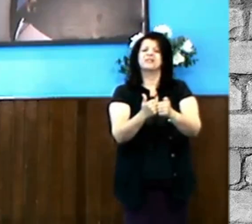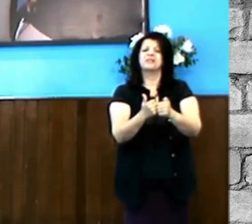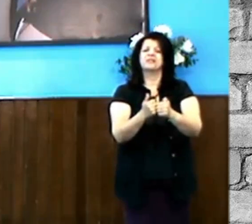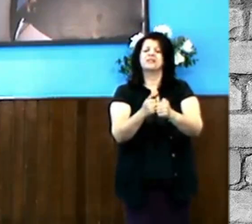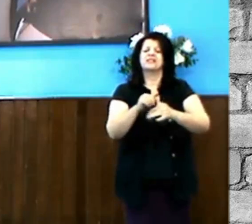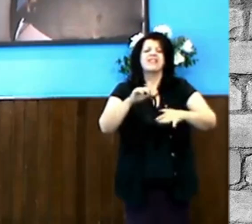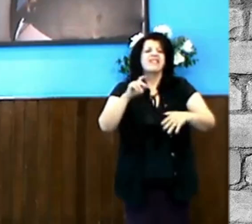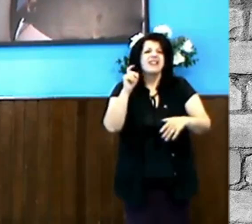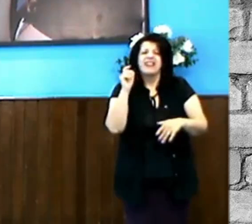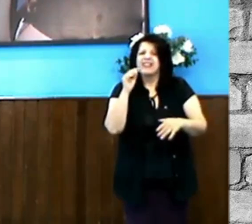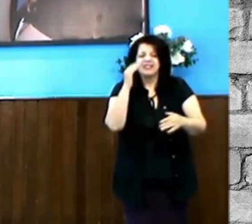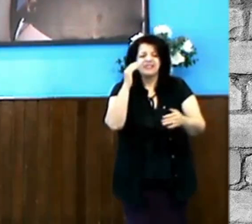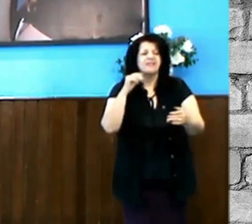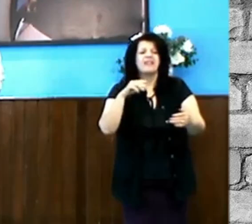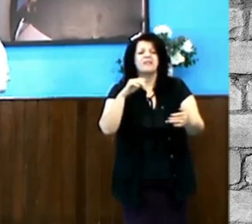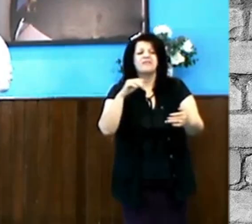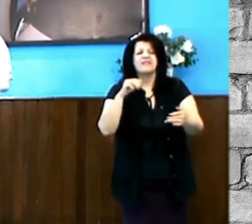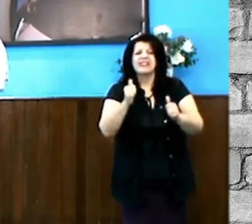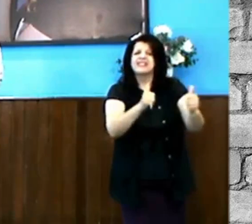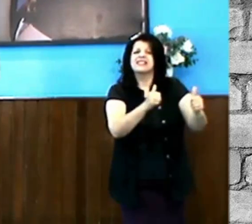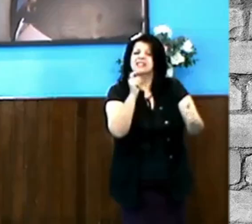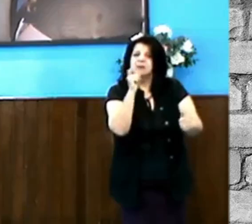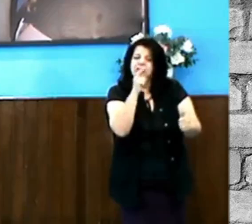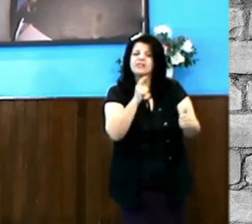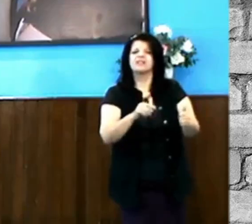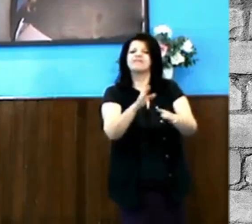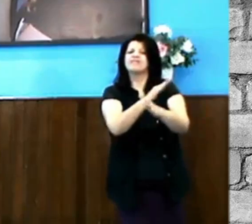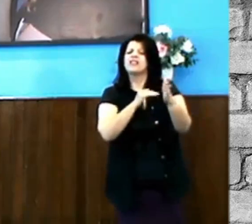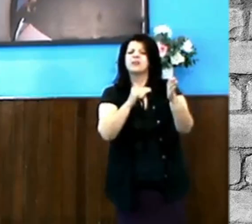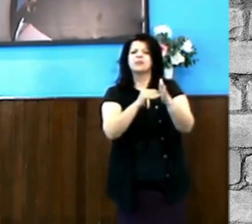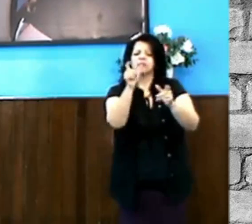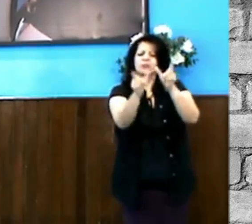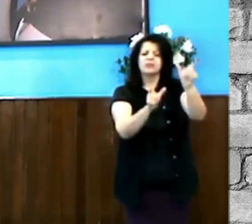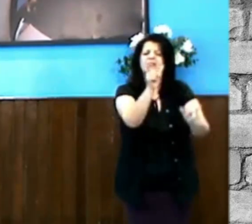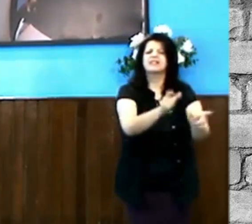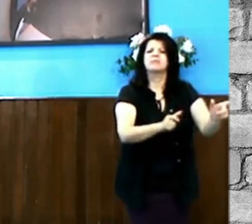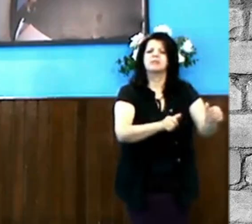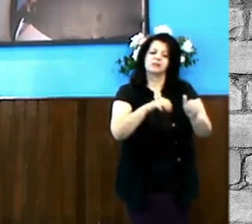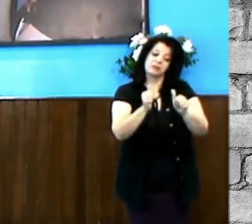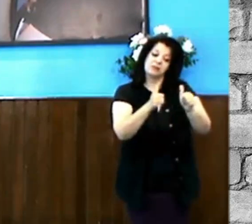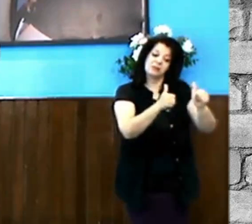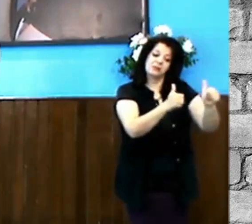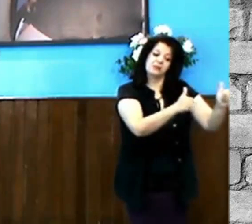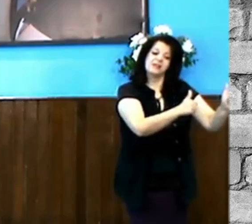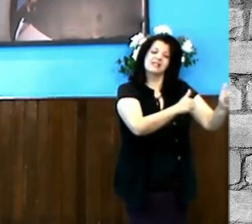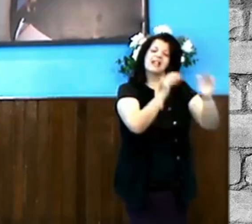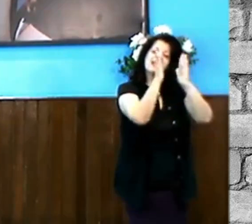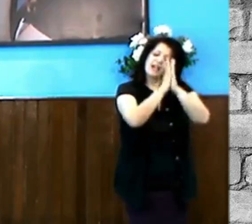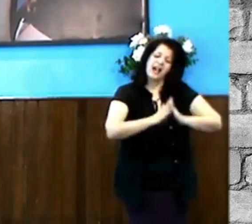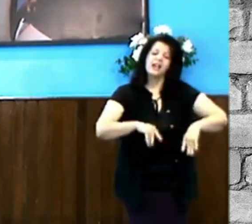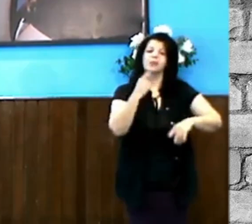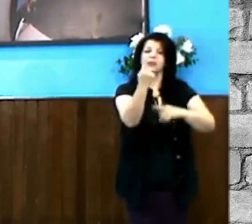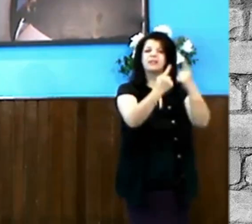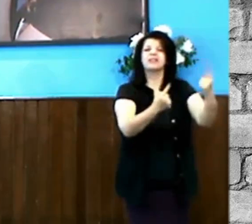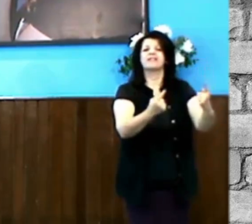alguém. Todo ser humano tem um objeto de adoração. E ele se tornará semelhante ao seu objeto de adoração. Seja esse objeto o